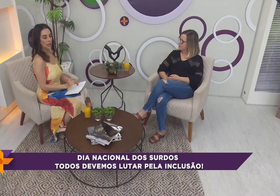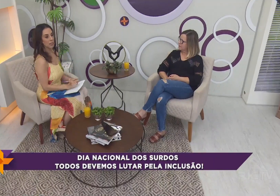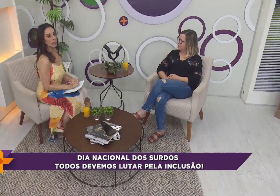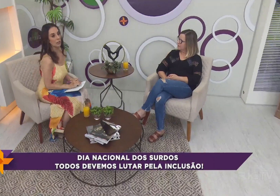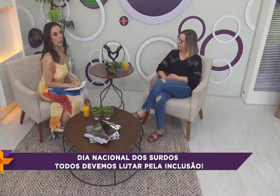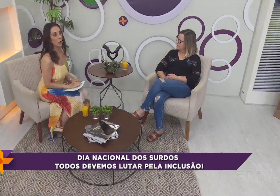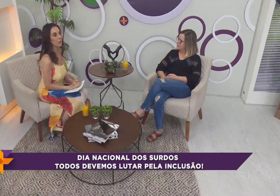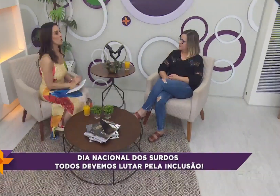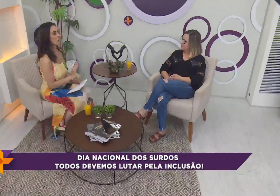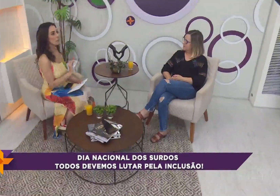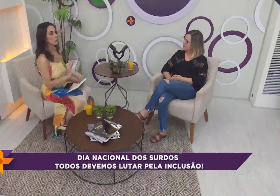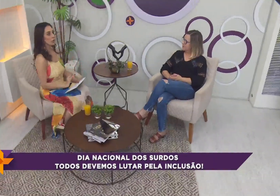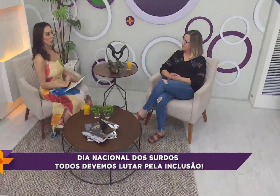assim, oi meus amores.